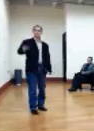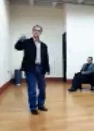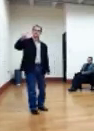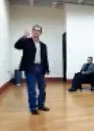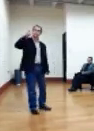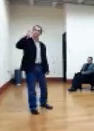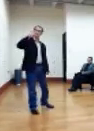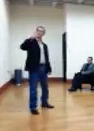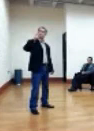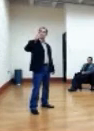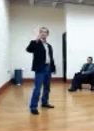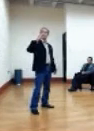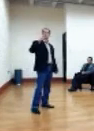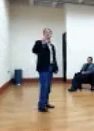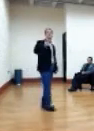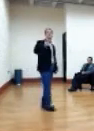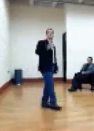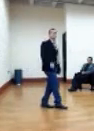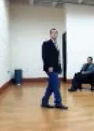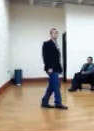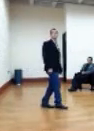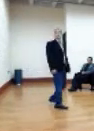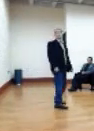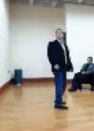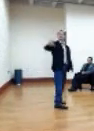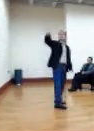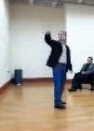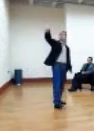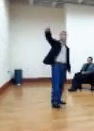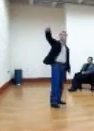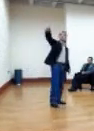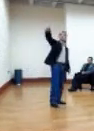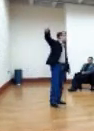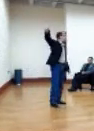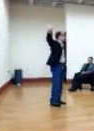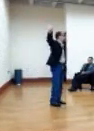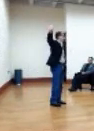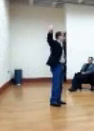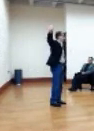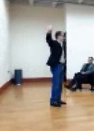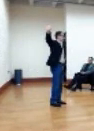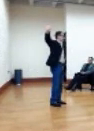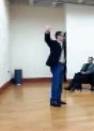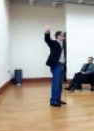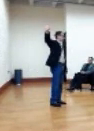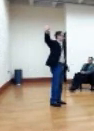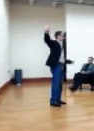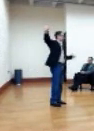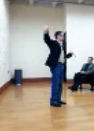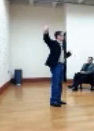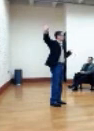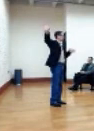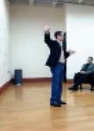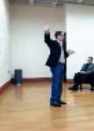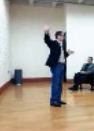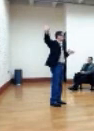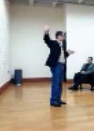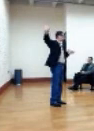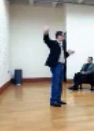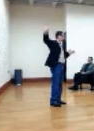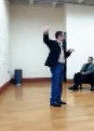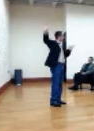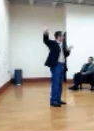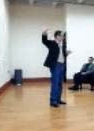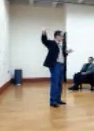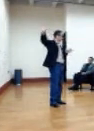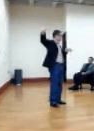la didáctica incluso para personas con sordera, es así como, wow, no lo sabía. Y eso está documentado ahí. Claro,